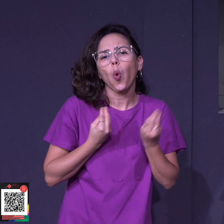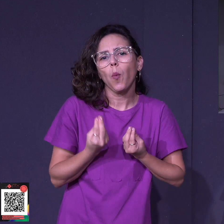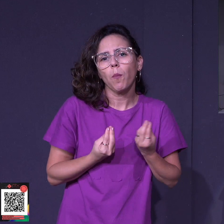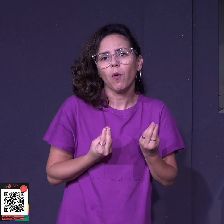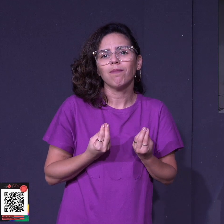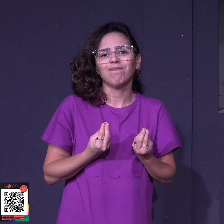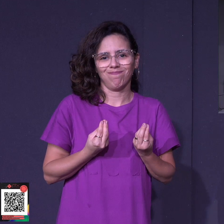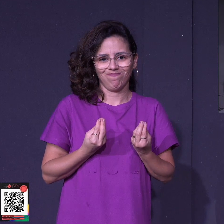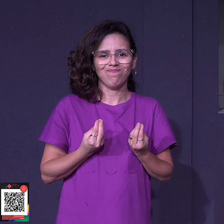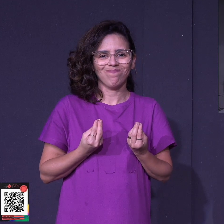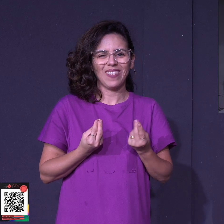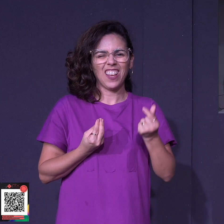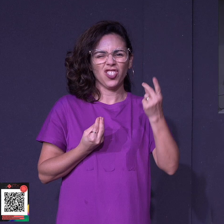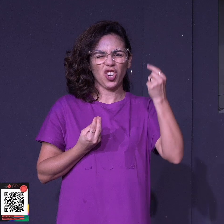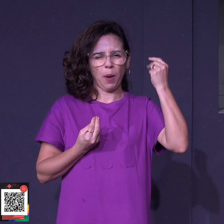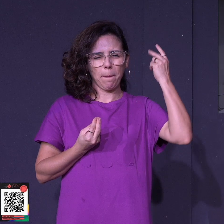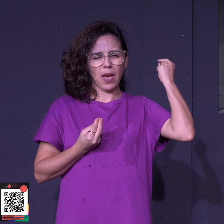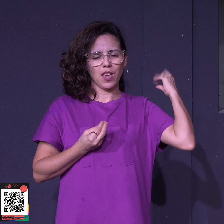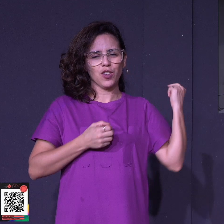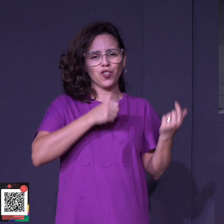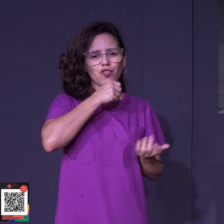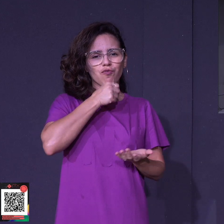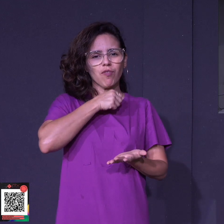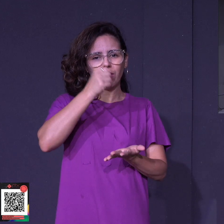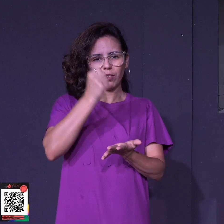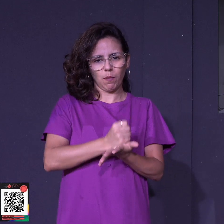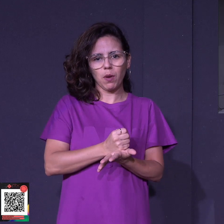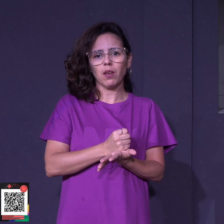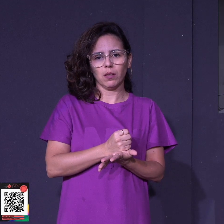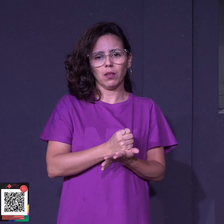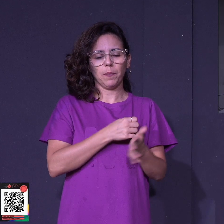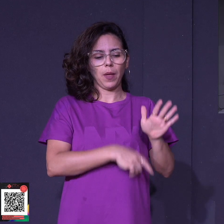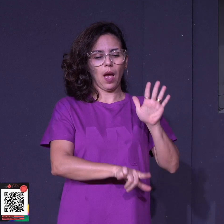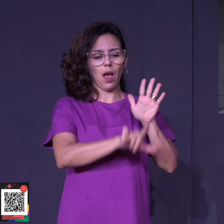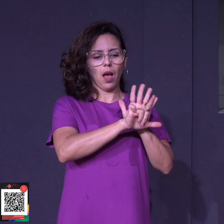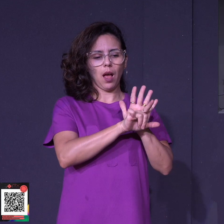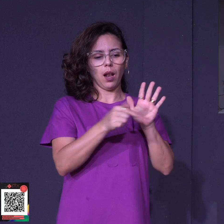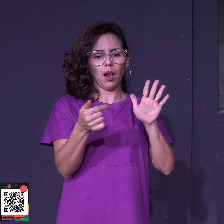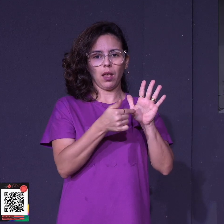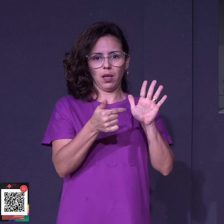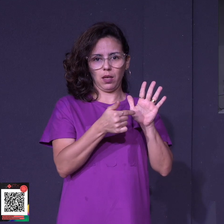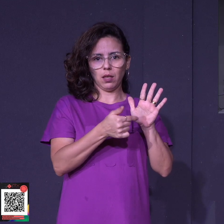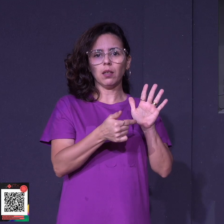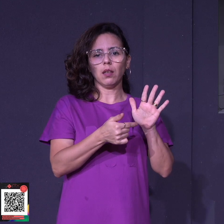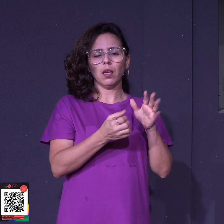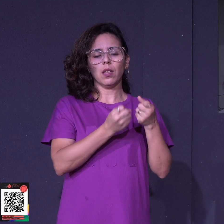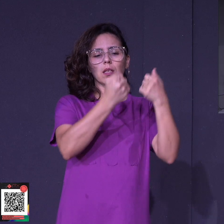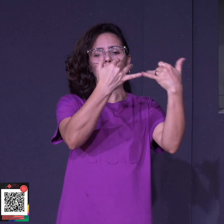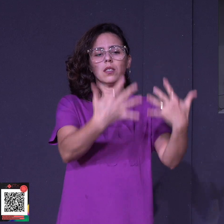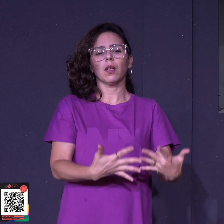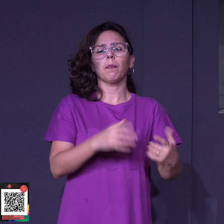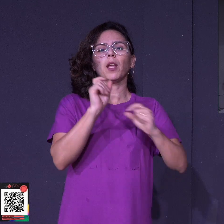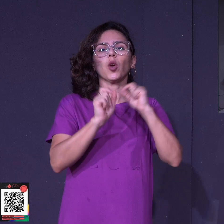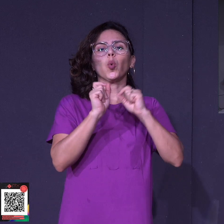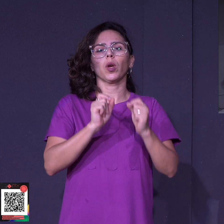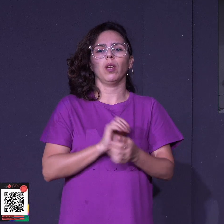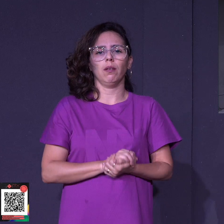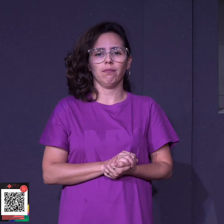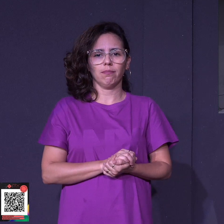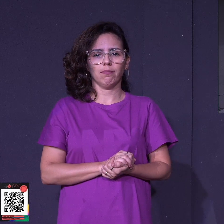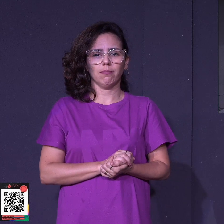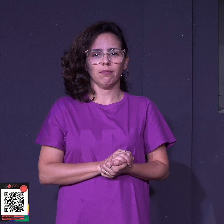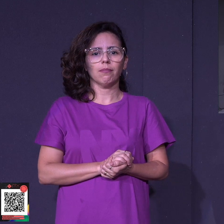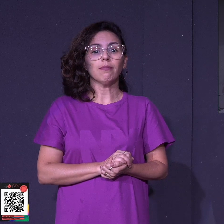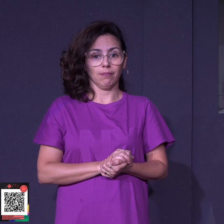pessoa que havia sido lesada. Por isso Jesus diz assim: ouvistes o que foi dito? Fazendo menção à lei.